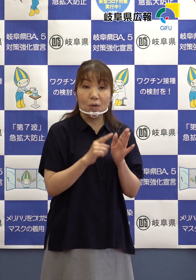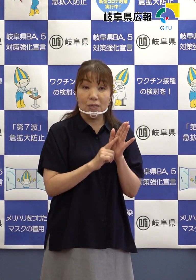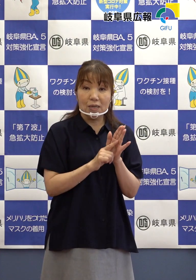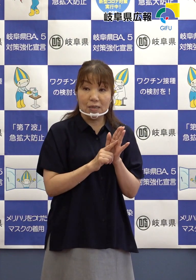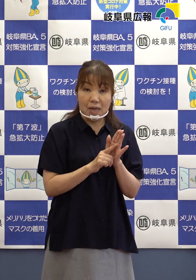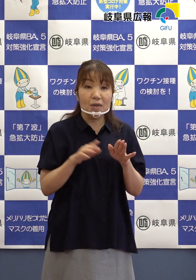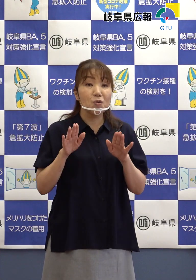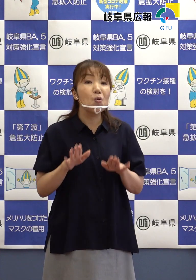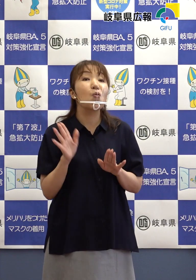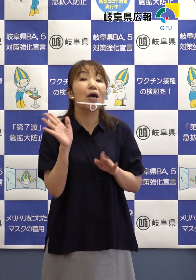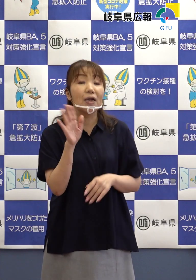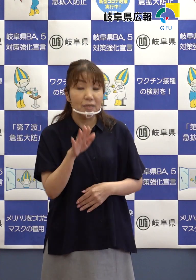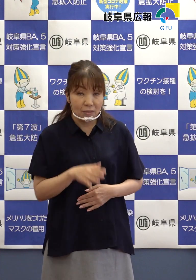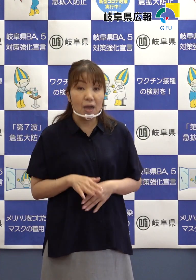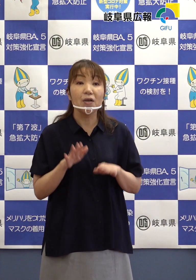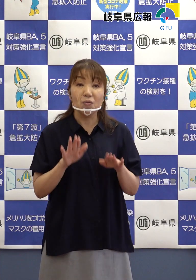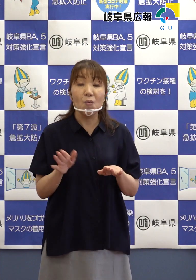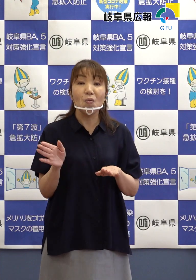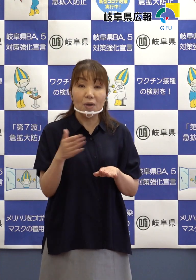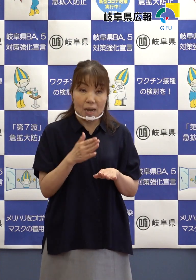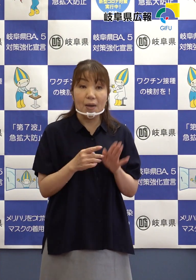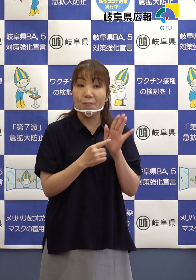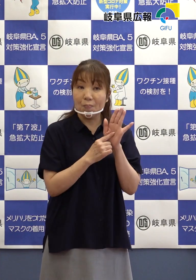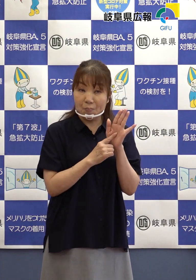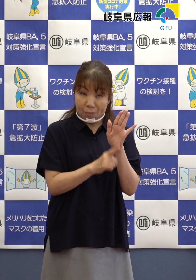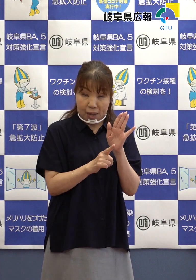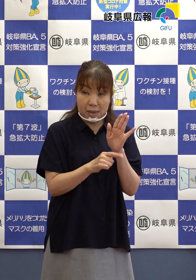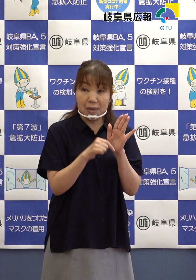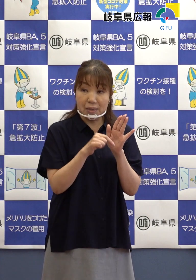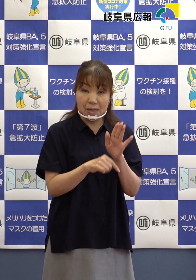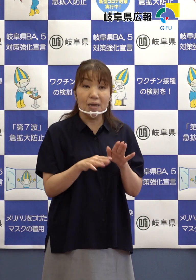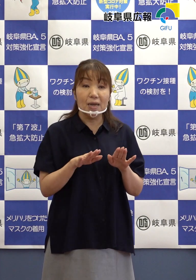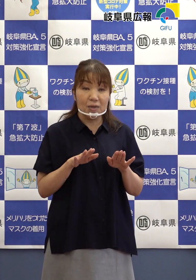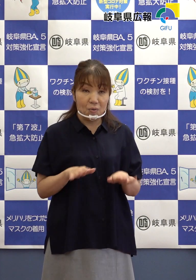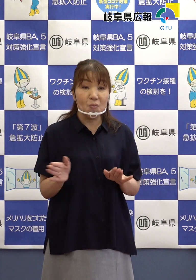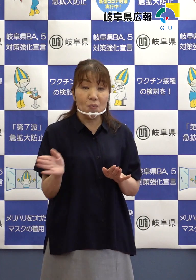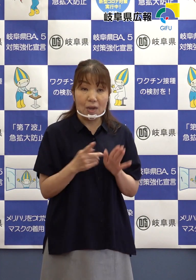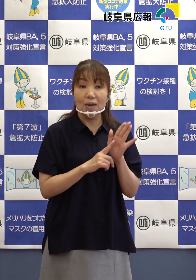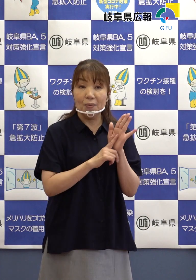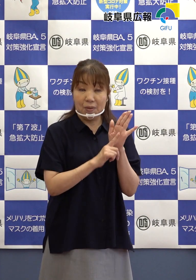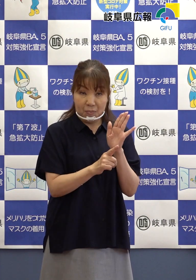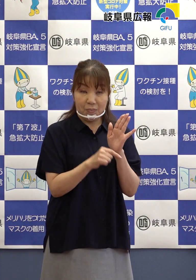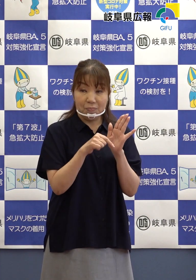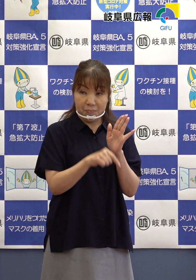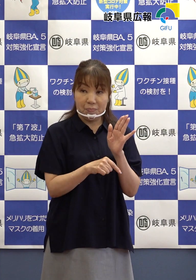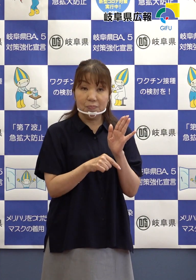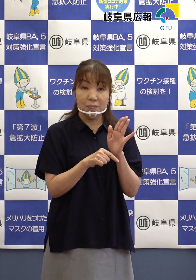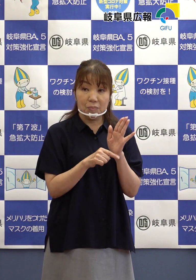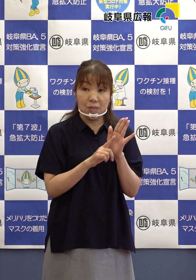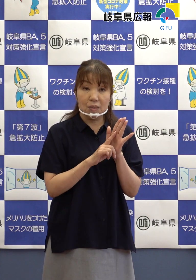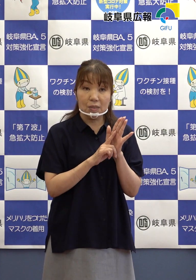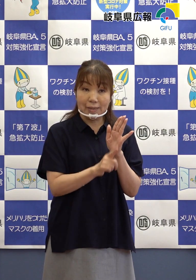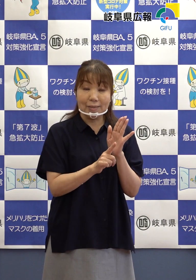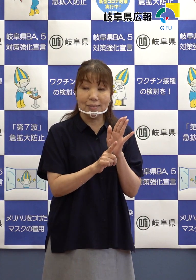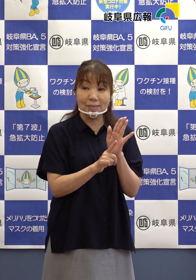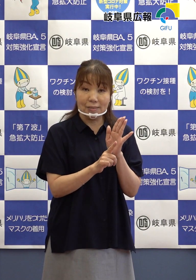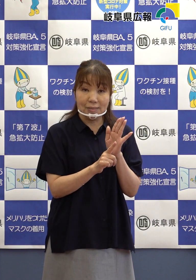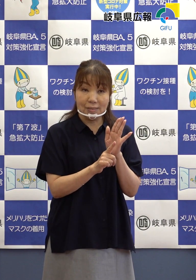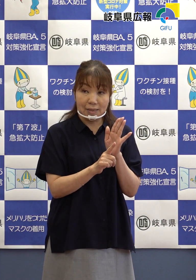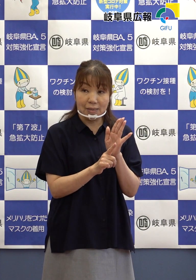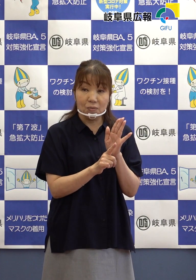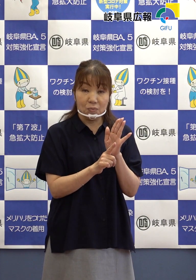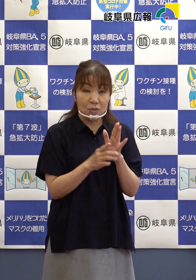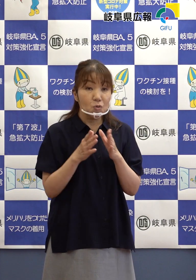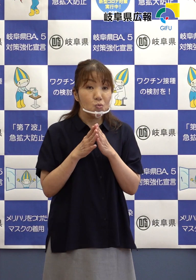曲ですあっておらずん許田して猫の座長がです思いませんしても